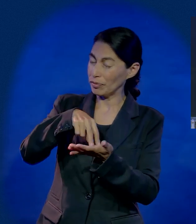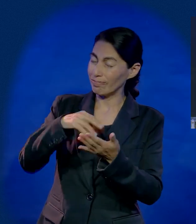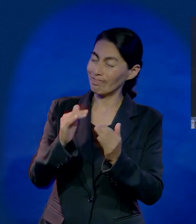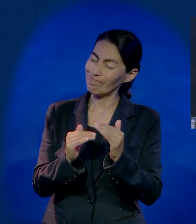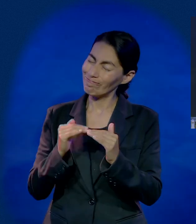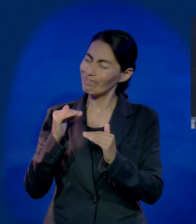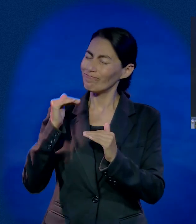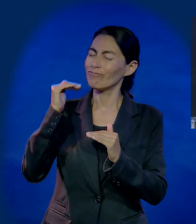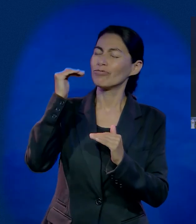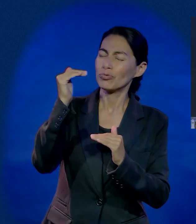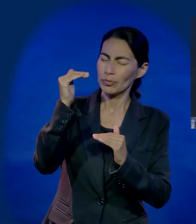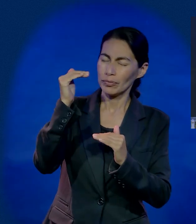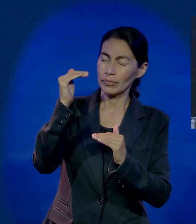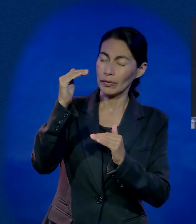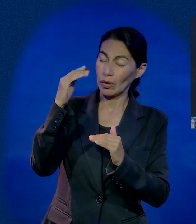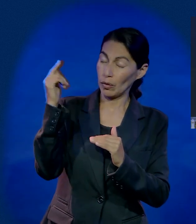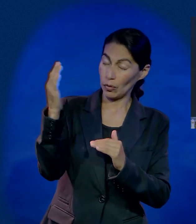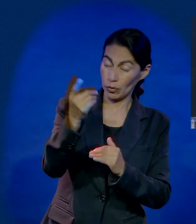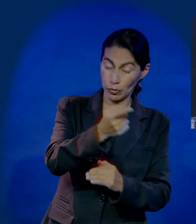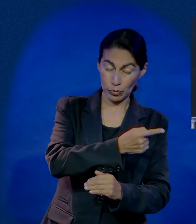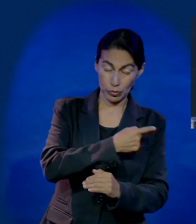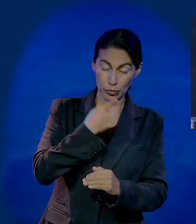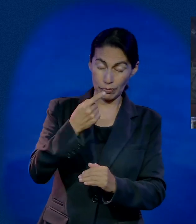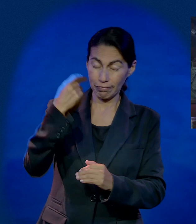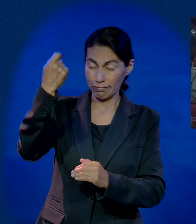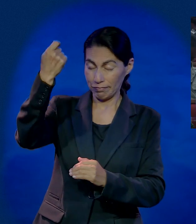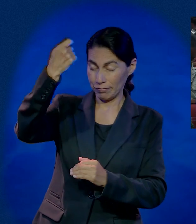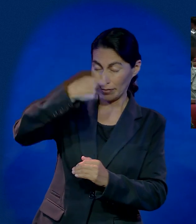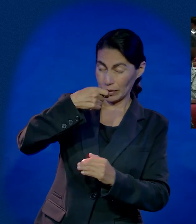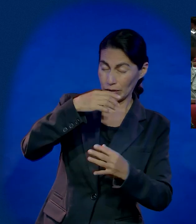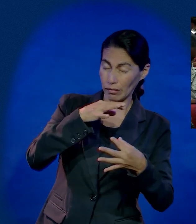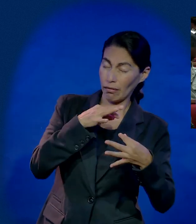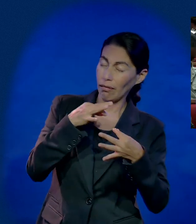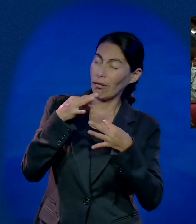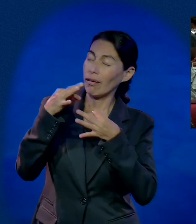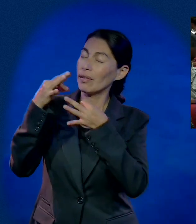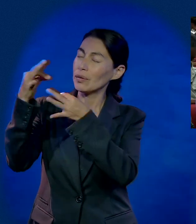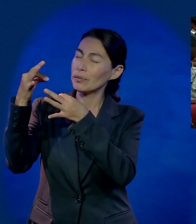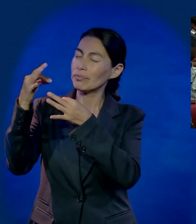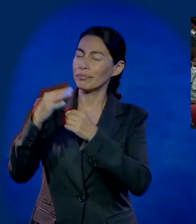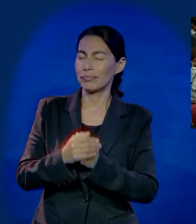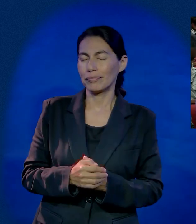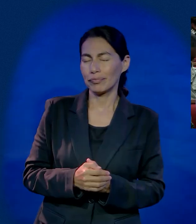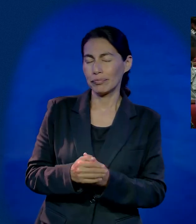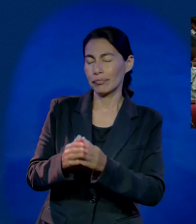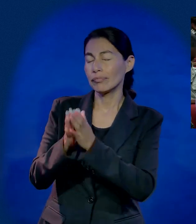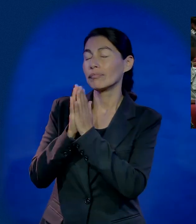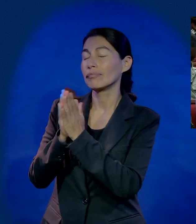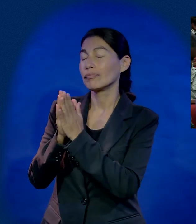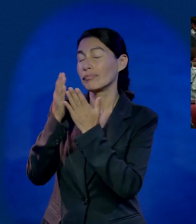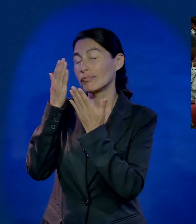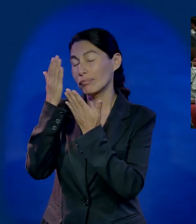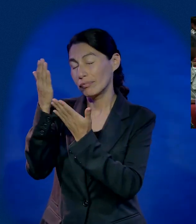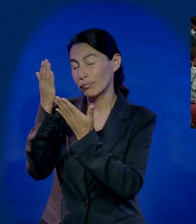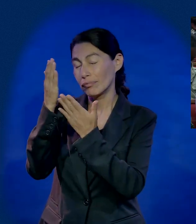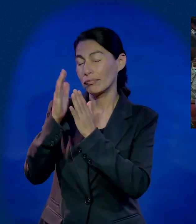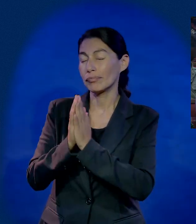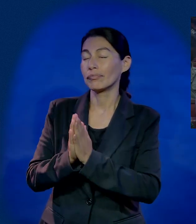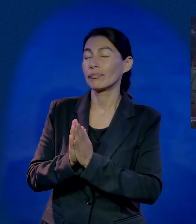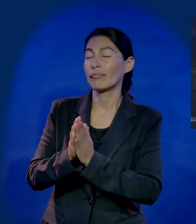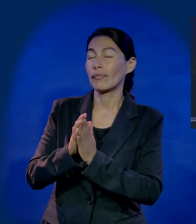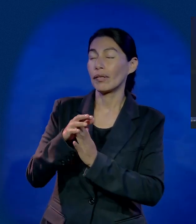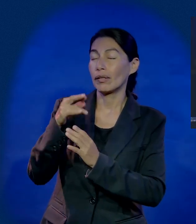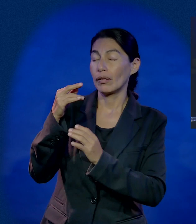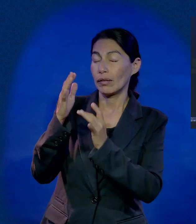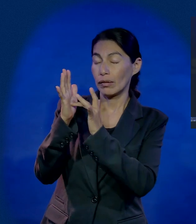nosotros tan alto que podamos ser bendecidos y atraídos solo hacia Él. Esa es nuestra